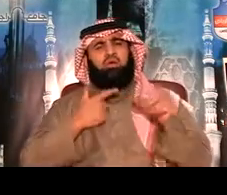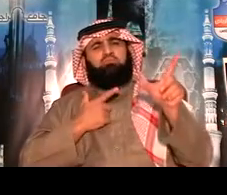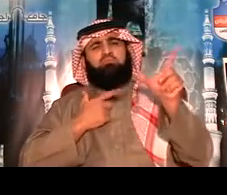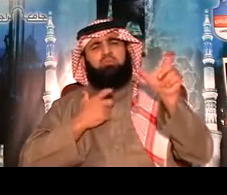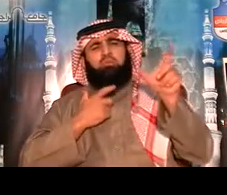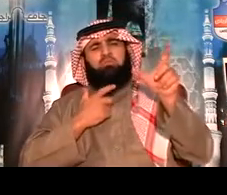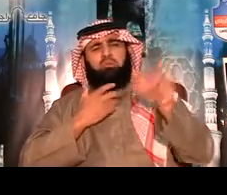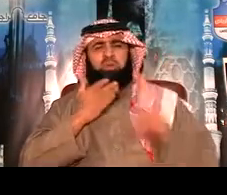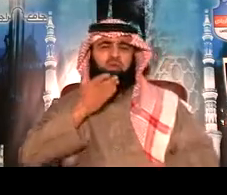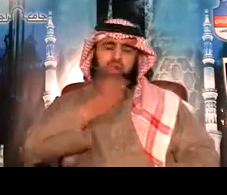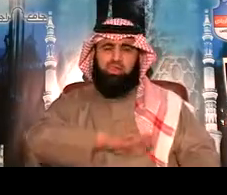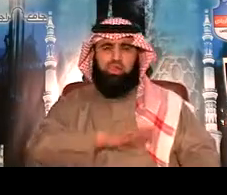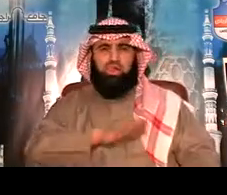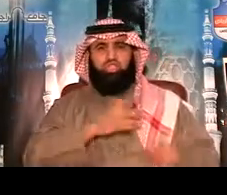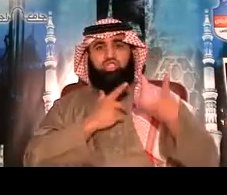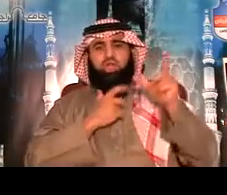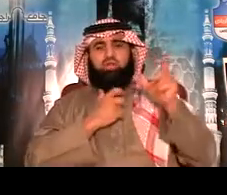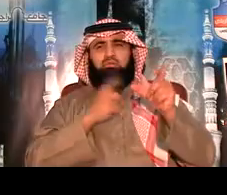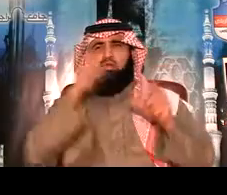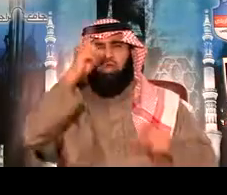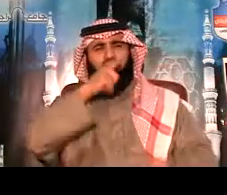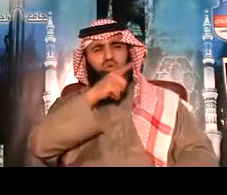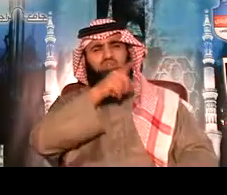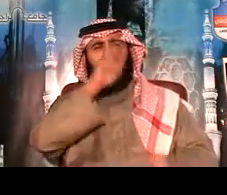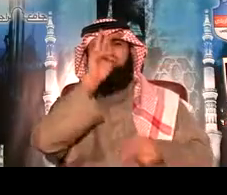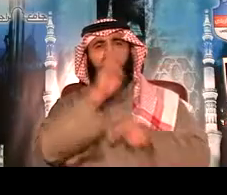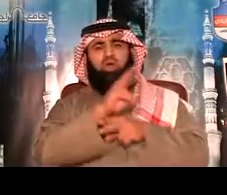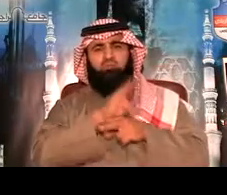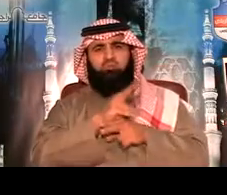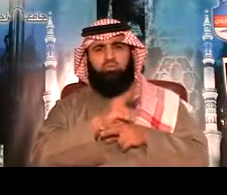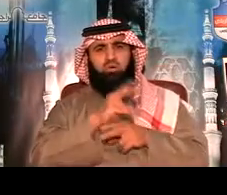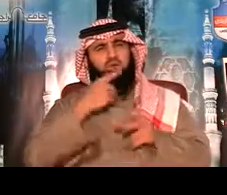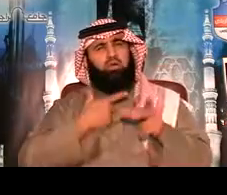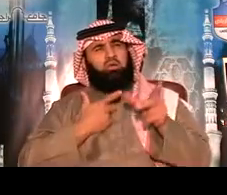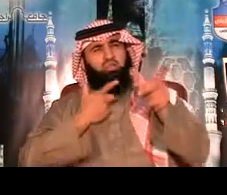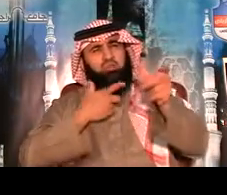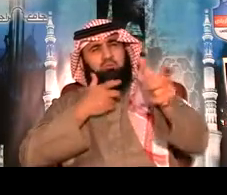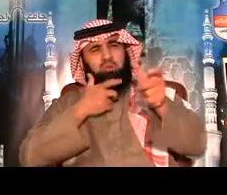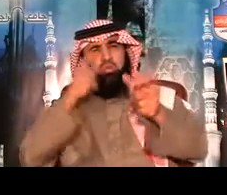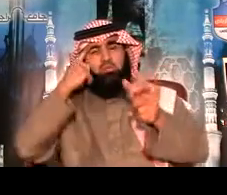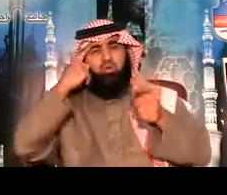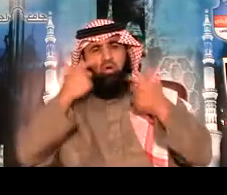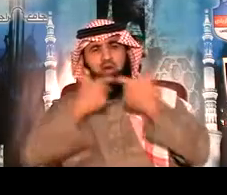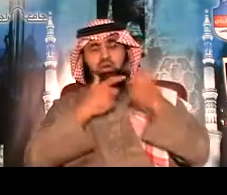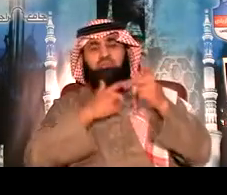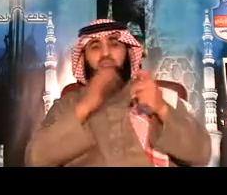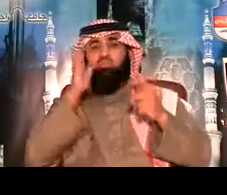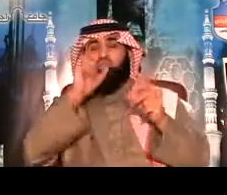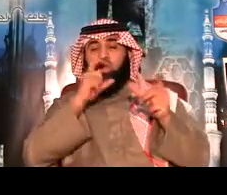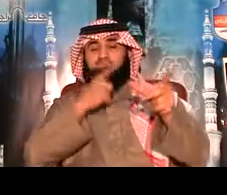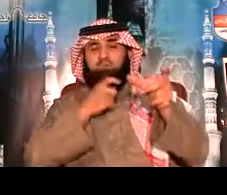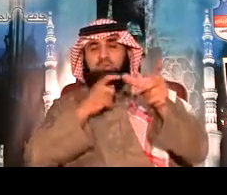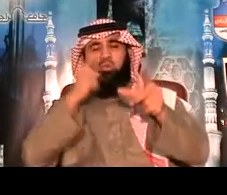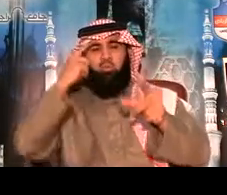حتى استشهدت. قال: كذبت، ولكنك قاتلت لأن يقال جريء،